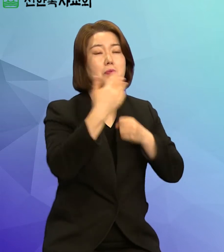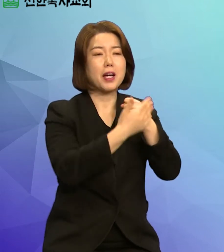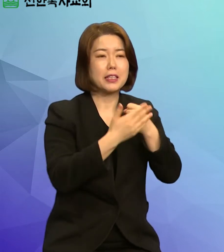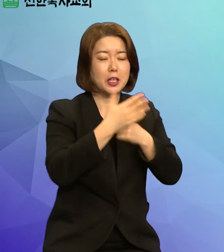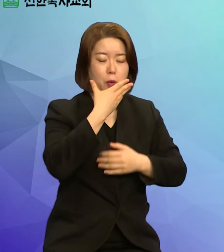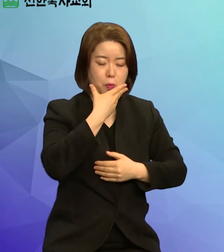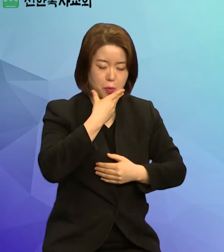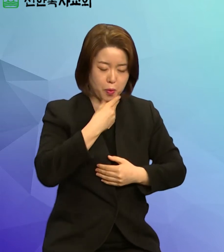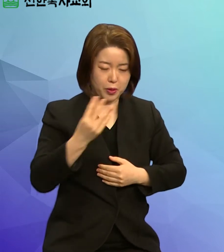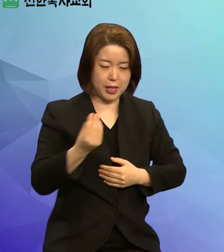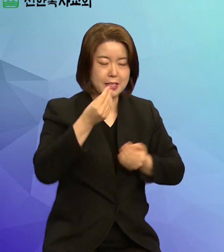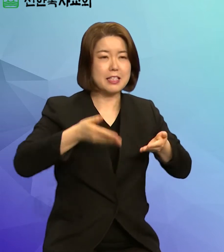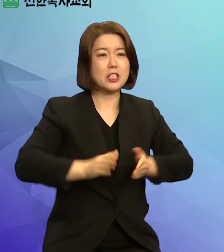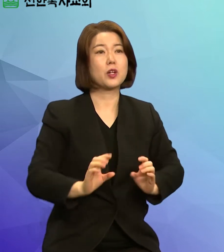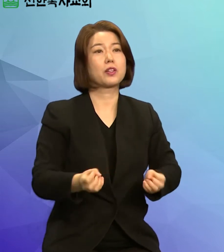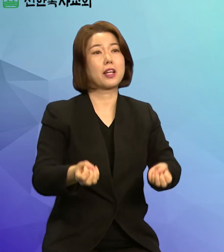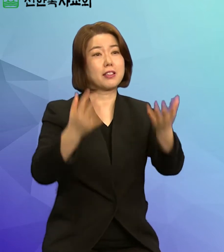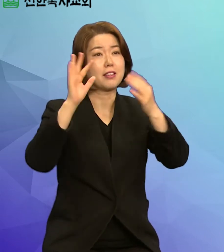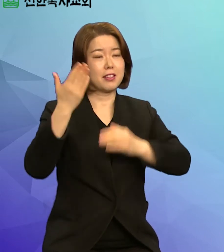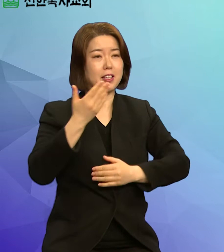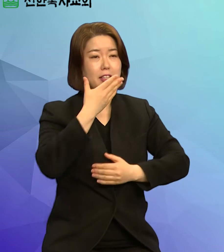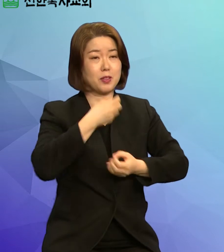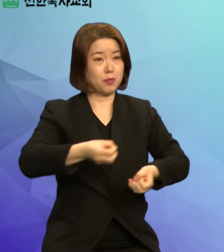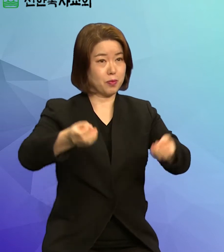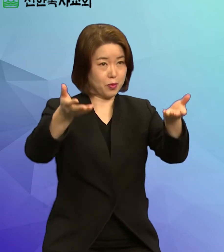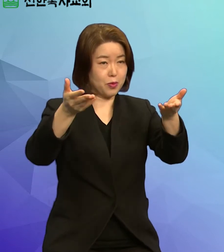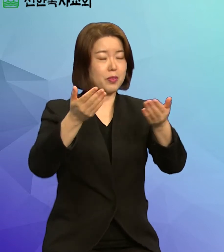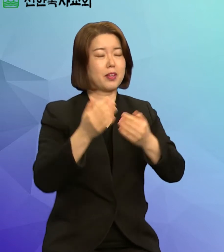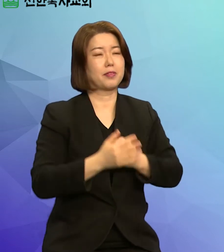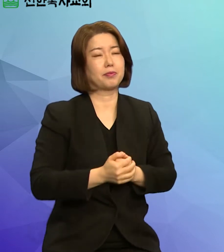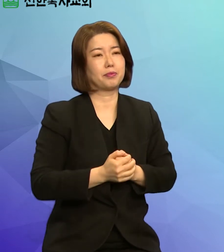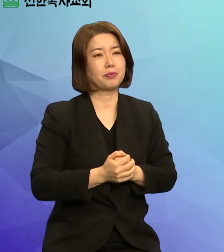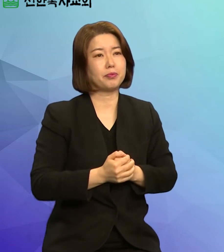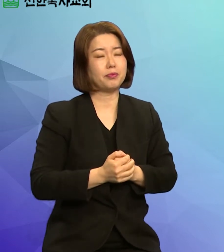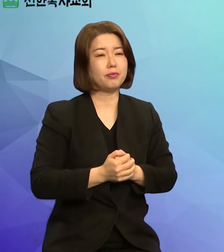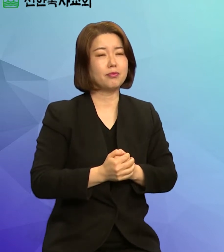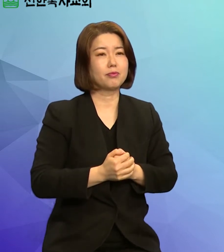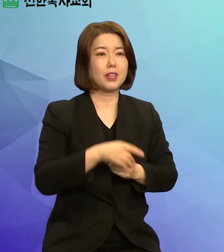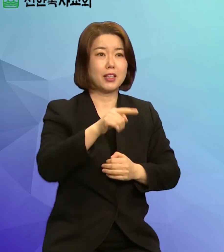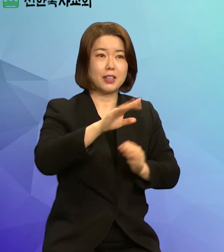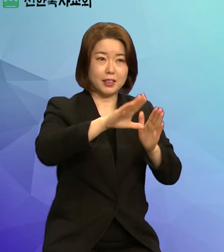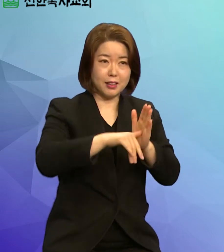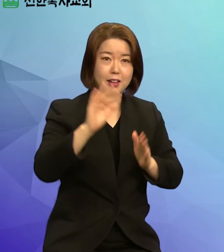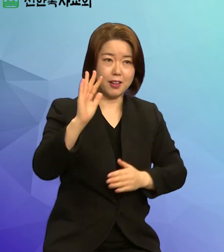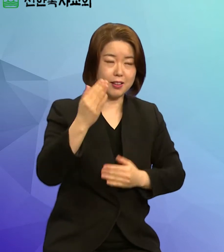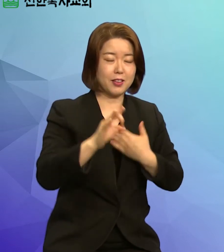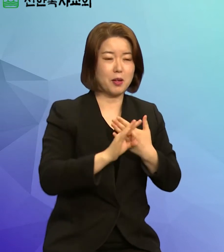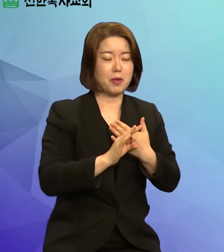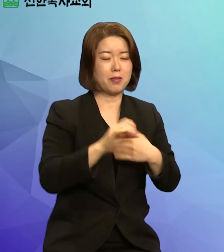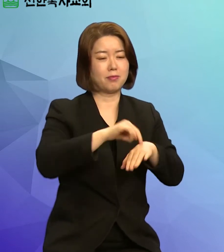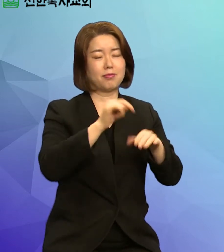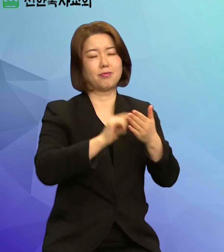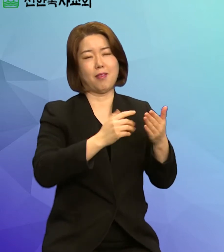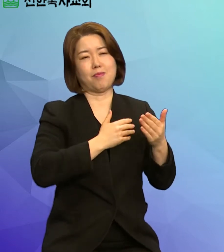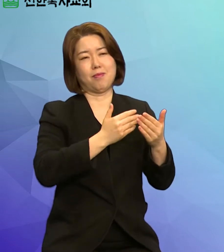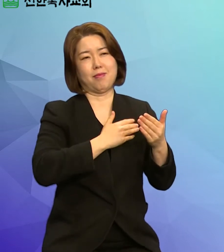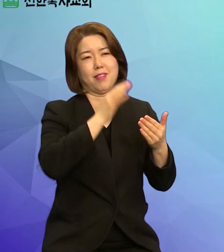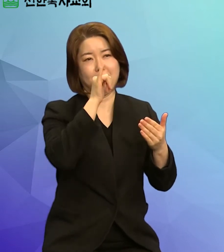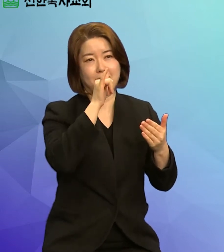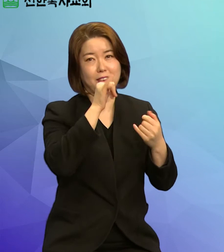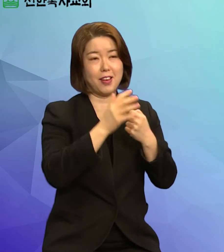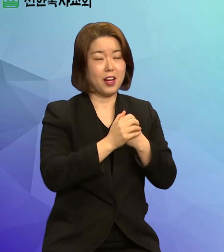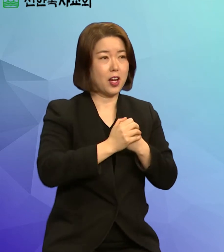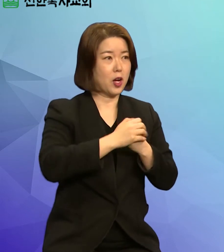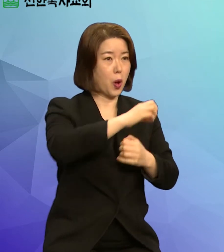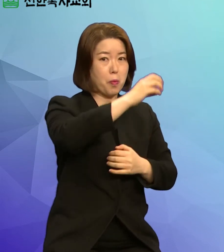성탄절 되기를 축원합니다. 성탄절이 오면 괜히 마음이 설렙니다. 성탄절